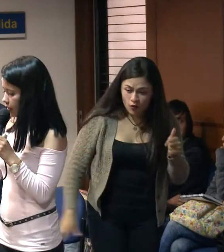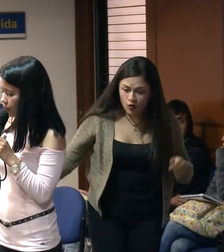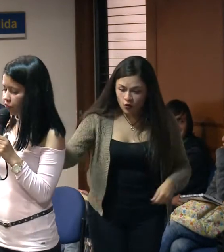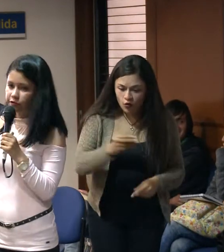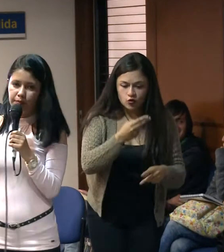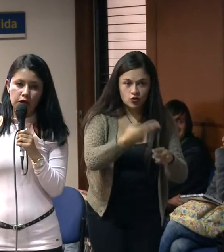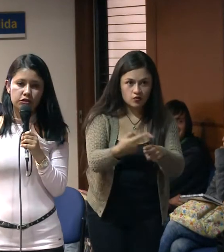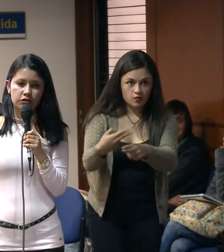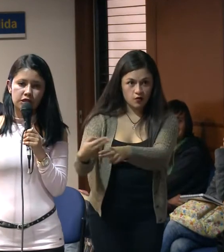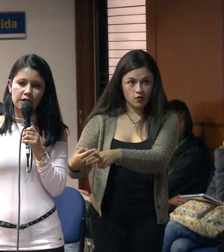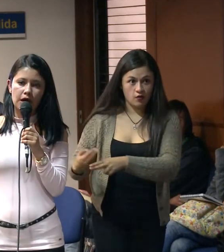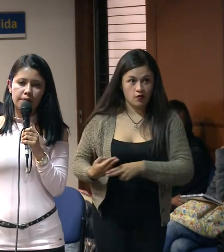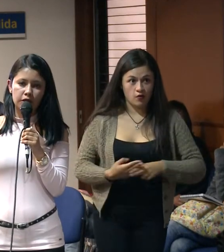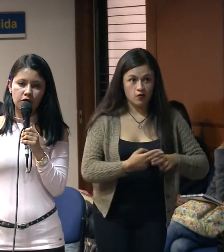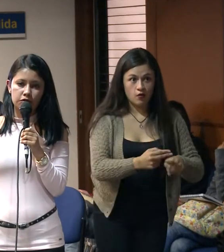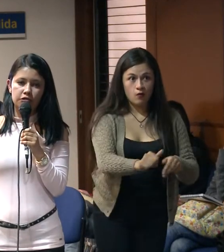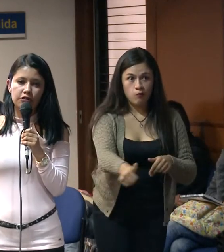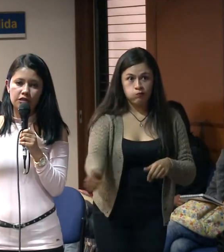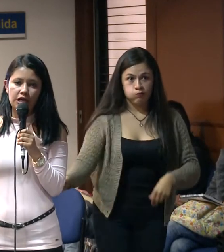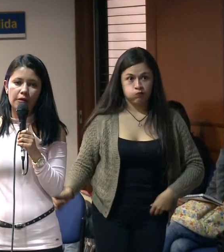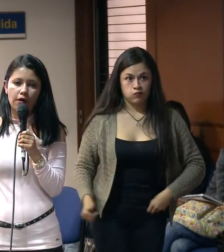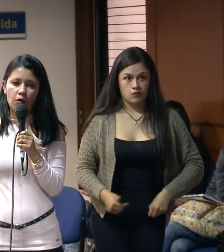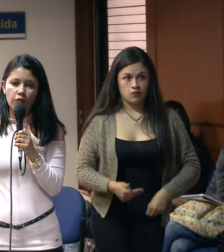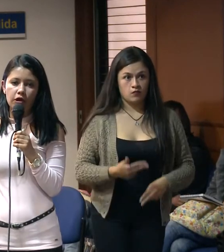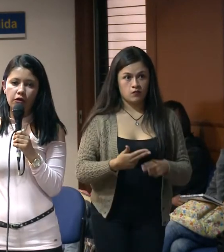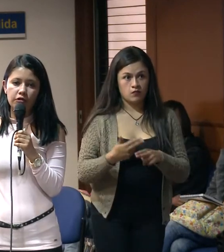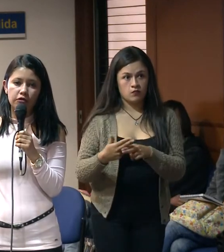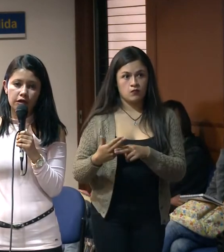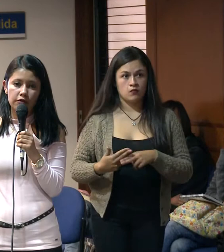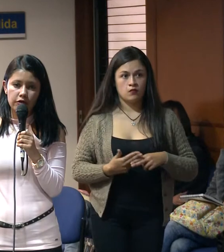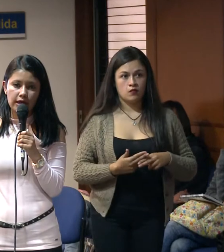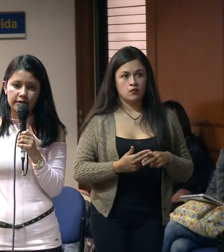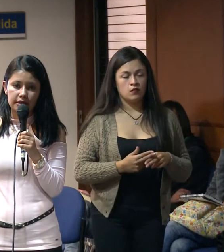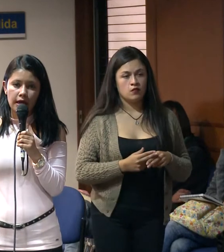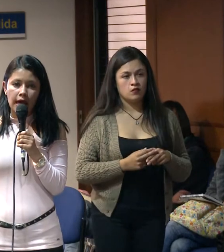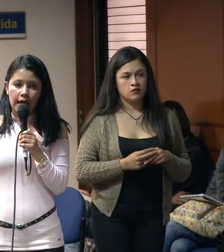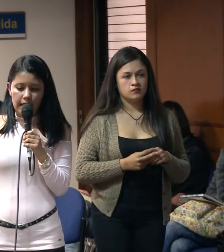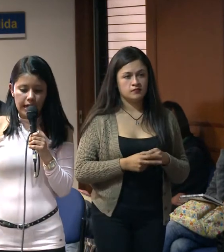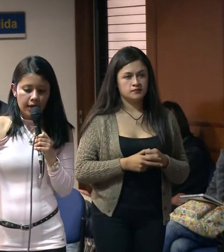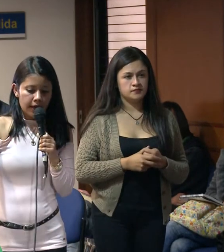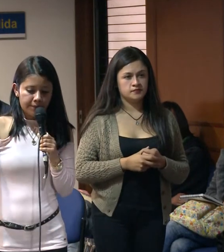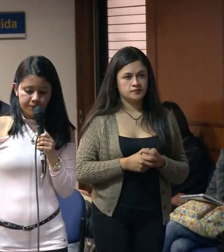personajes, ya digamos, Pinocho no se llamaba Pinocho, sino se llamaba como uno de los niños de los niveles.